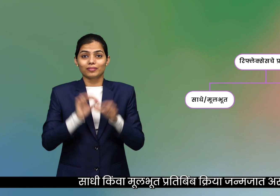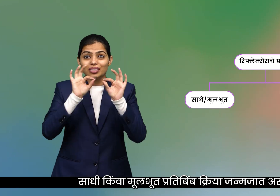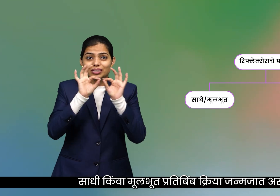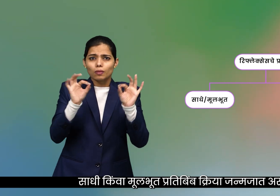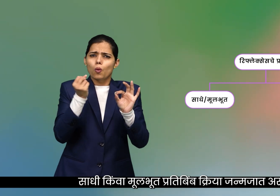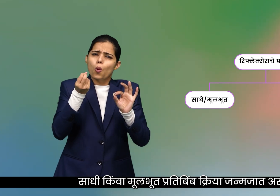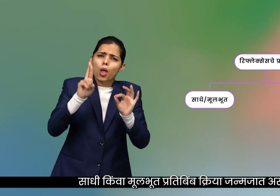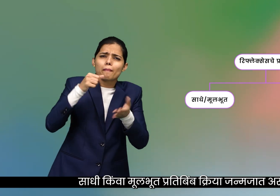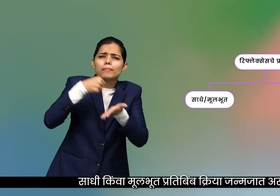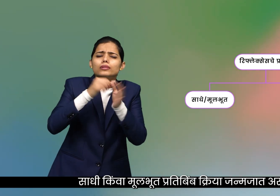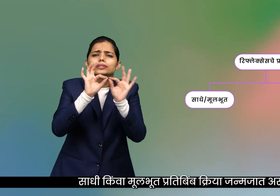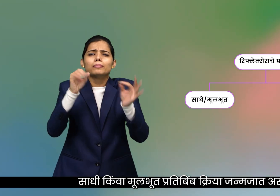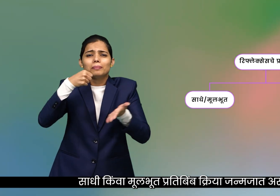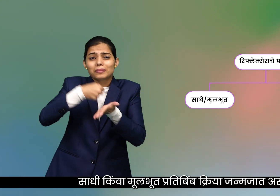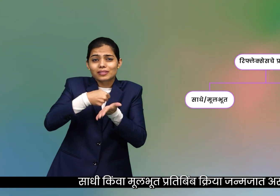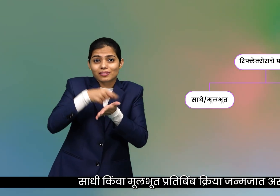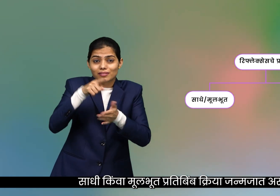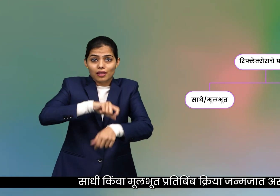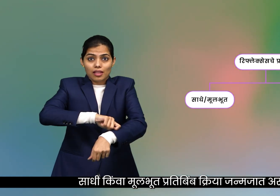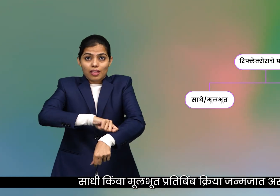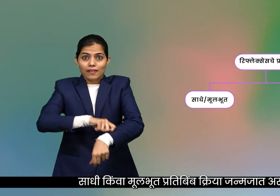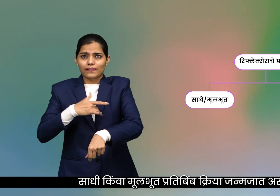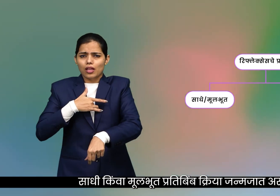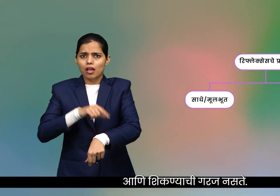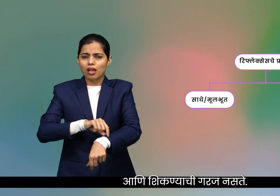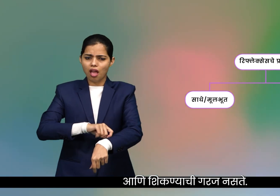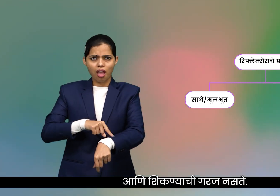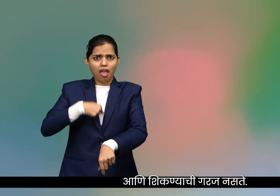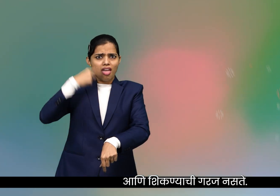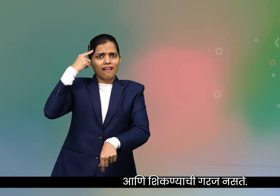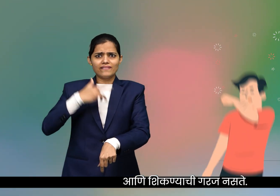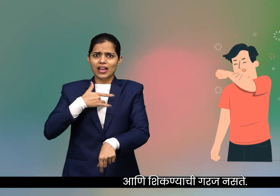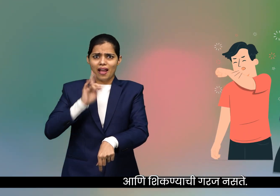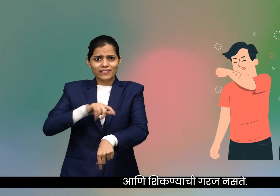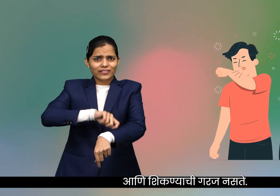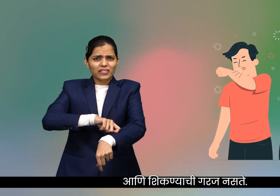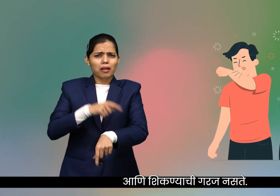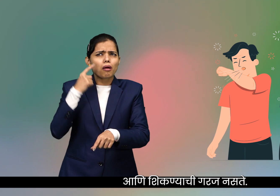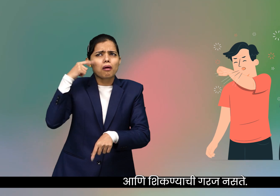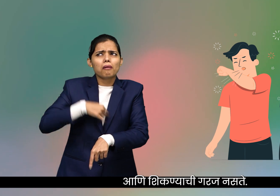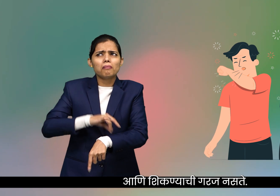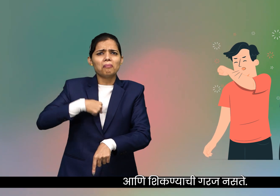साधी आणि मूलभूत प्रतिबिंब क्रिया जन्मजात असते आणि शिकण्याची गरज नसते.